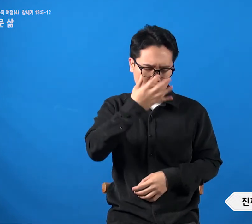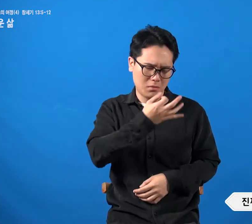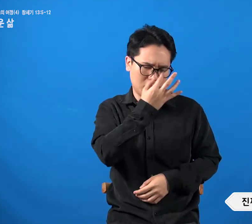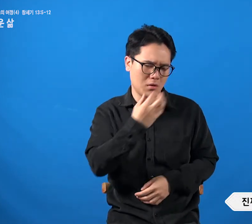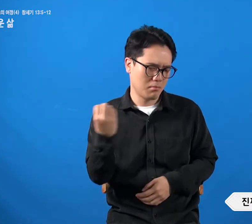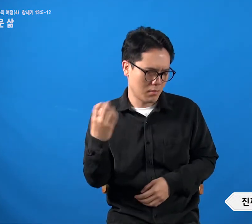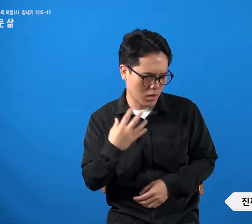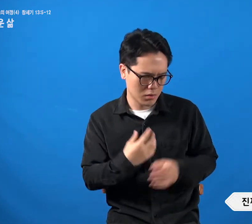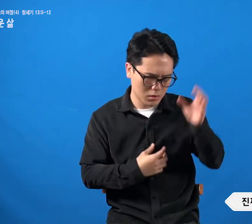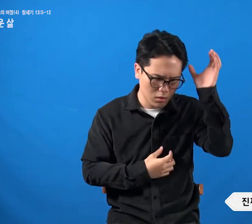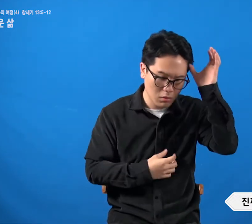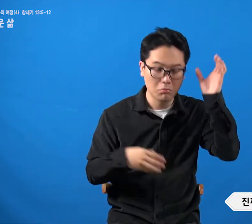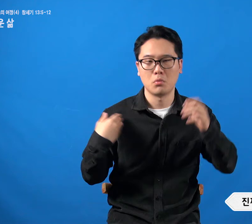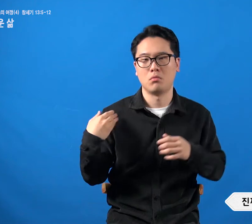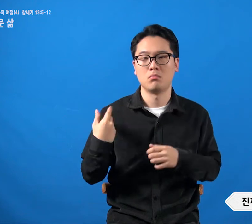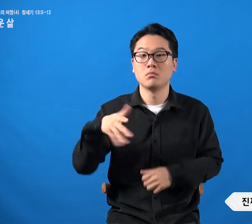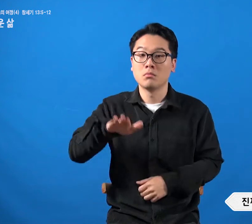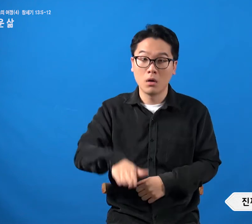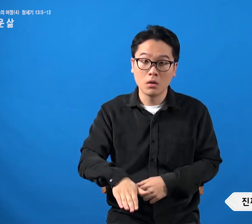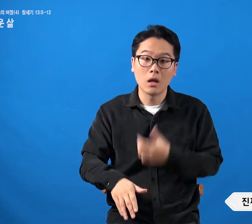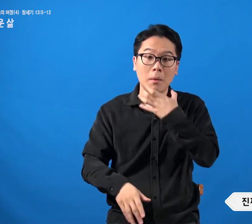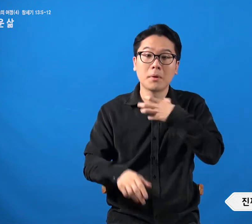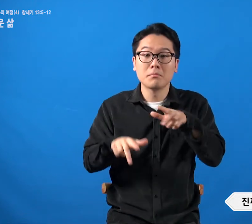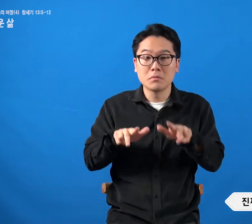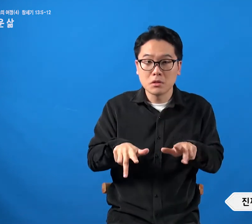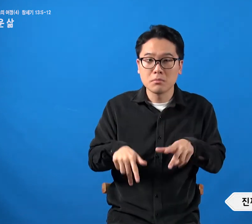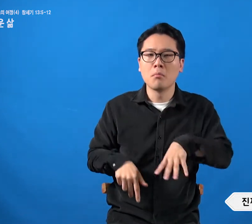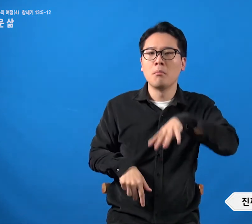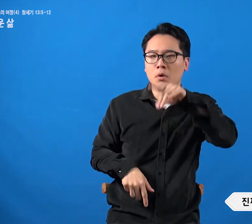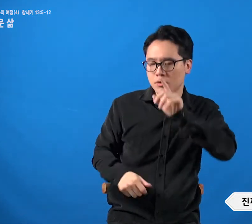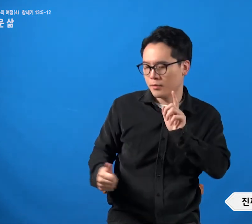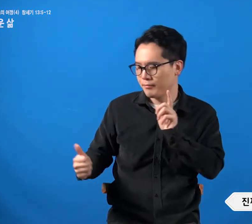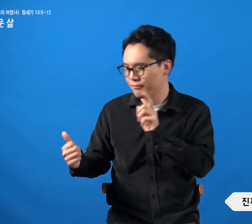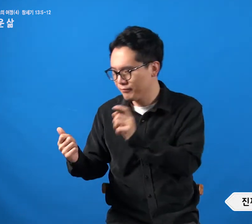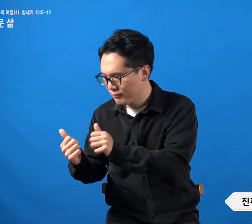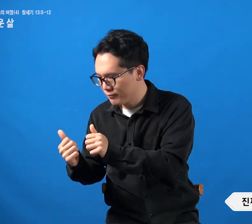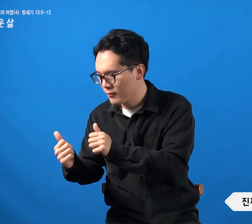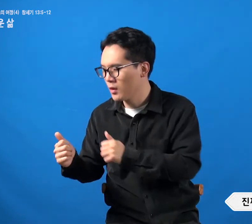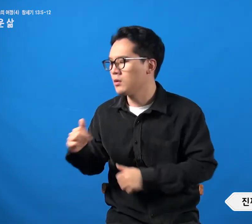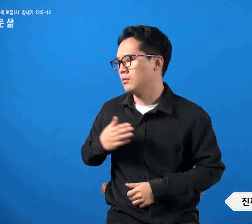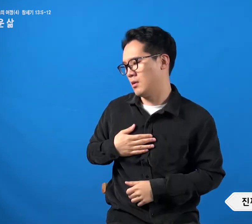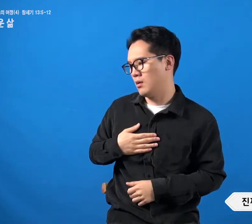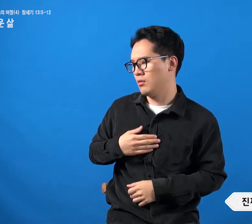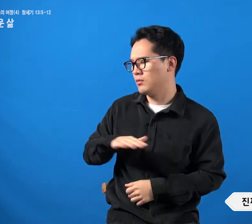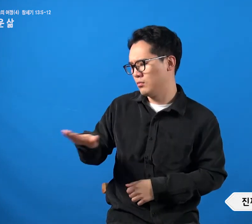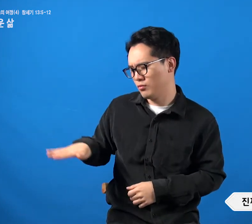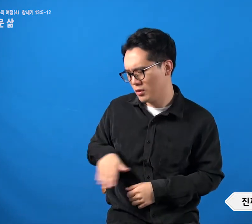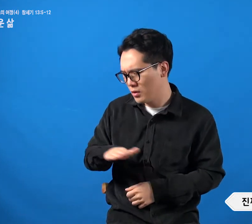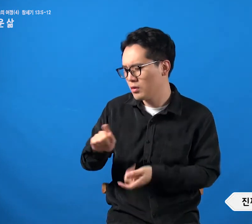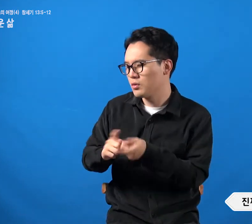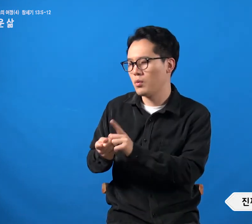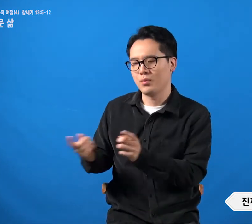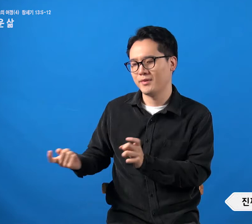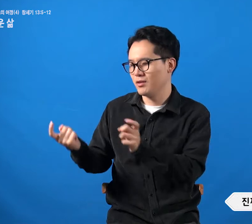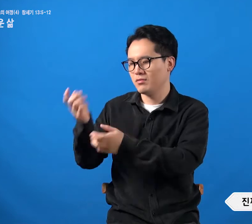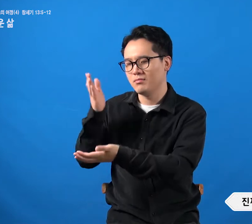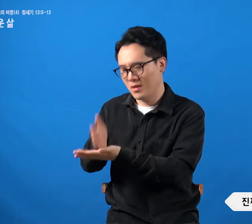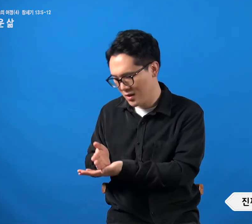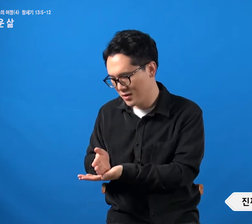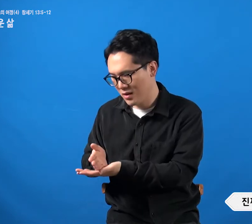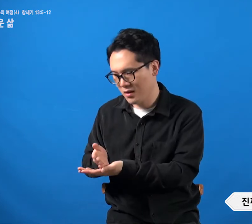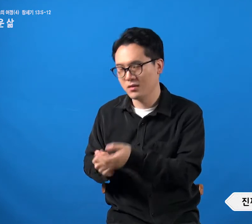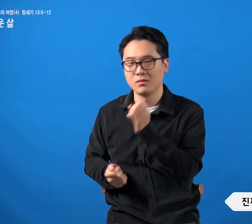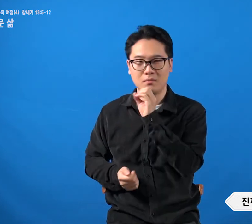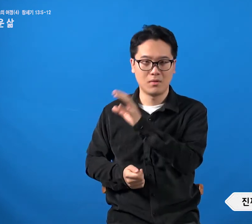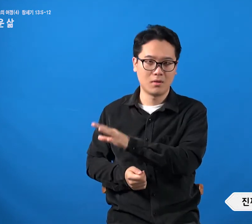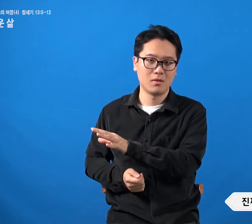먼저 이야기합니다. 우리가 서로 다투지 말자라고 이야기하며 다가갔던 아브라함의